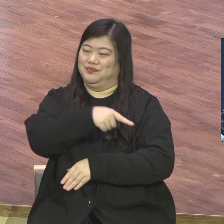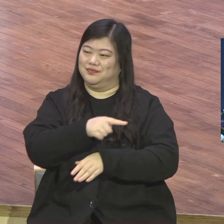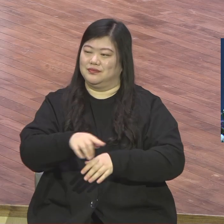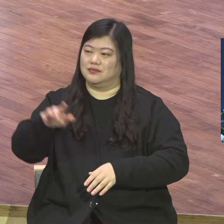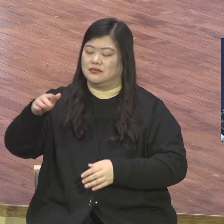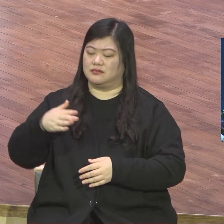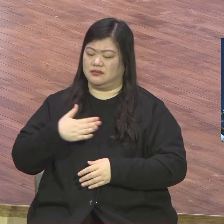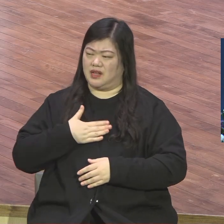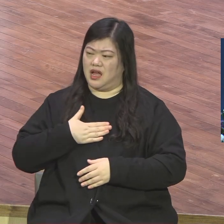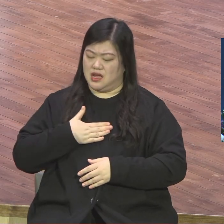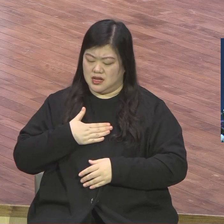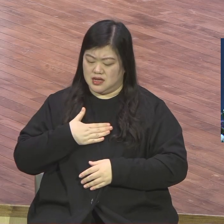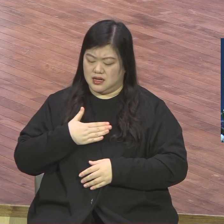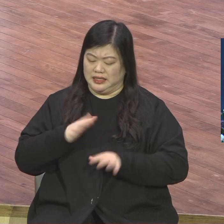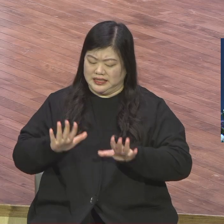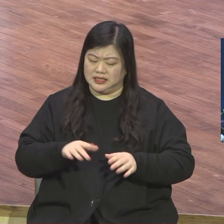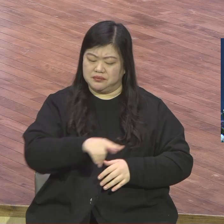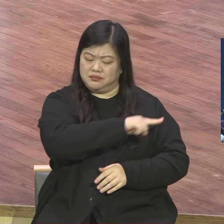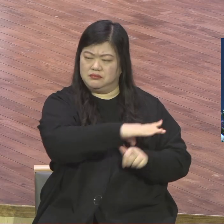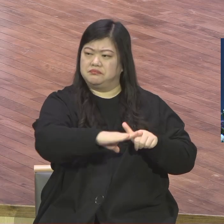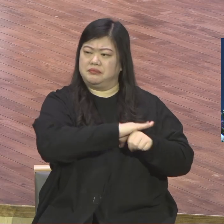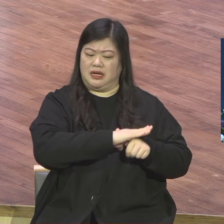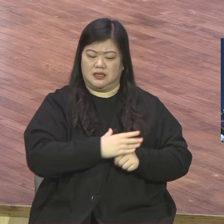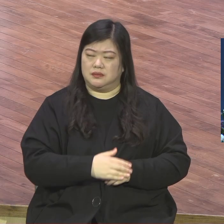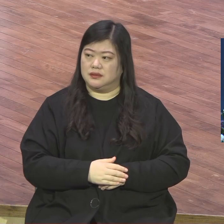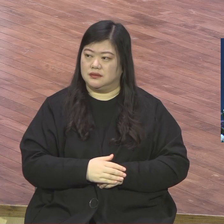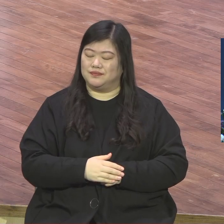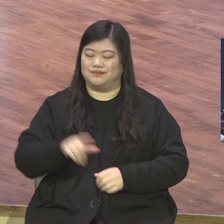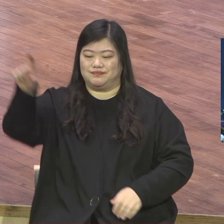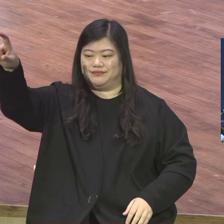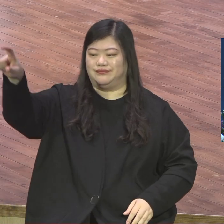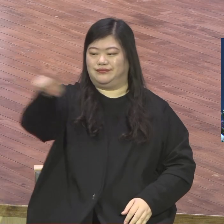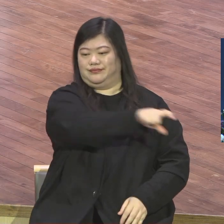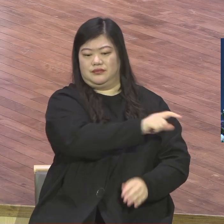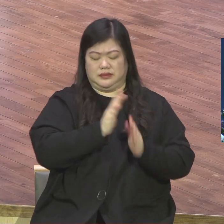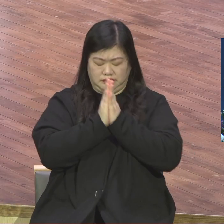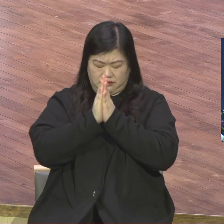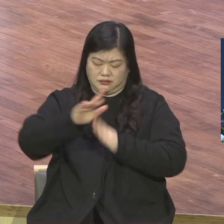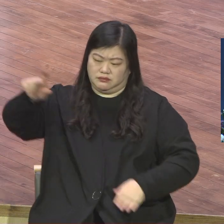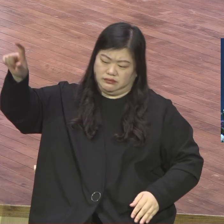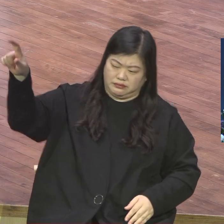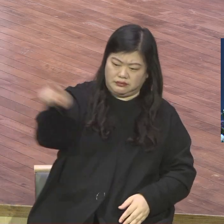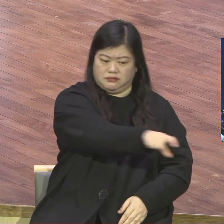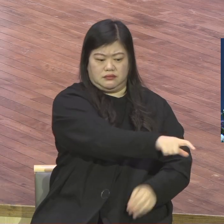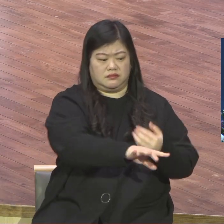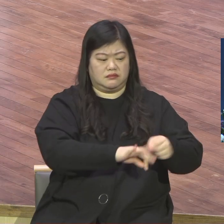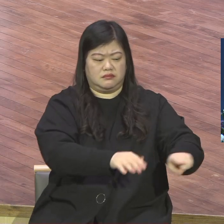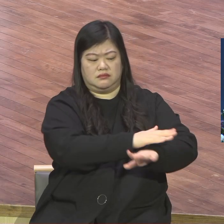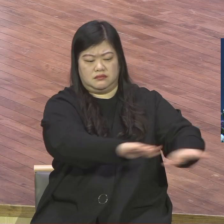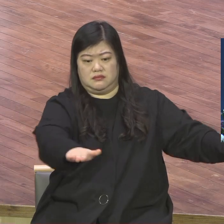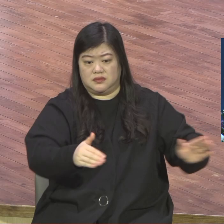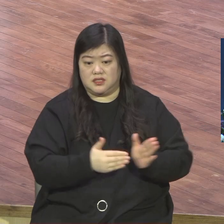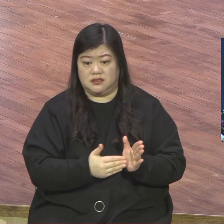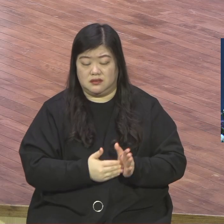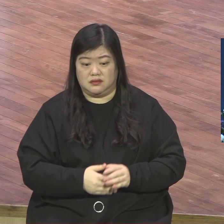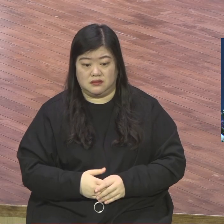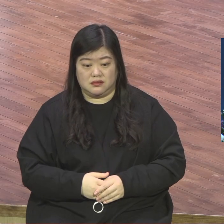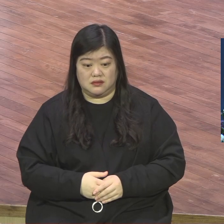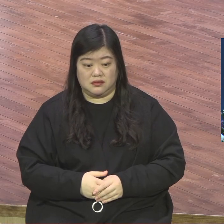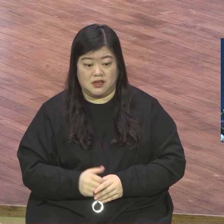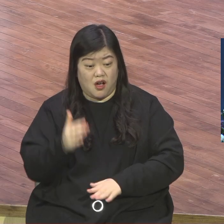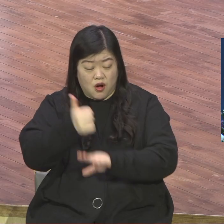우리 가정을 보장해서. 왜? 2, 3, 7, 5천 종족 언약 잡았기 때문에. 이유 있잖아요. 이유.